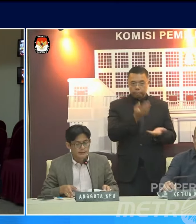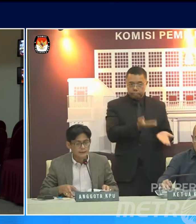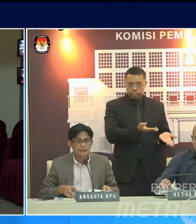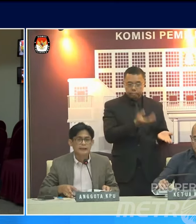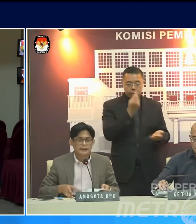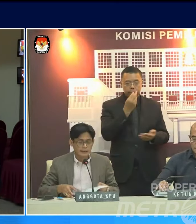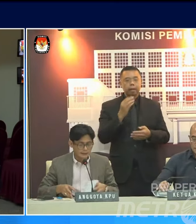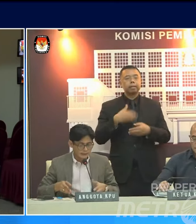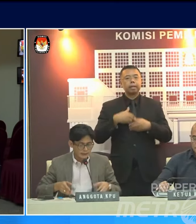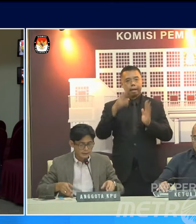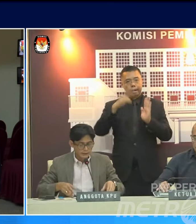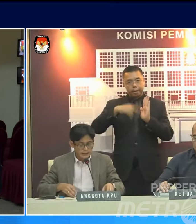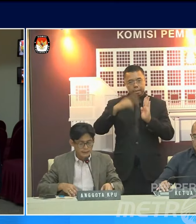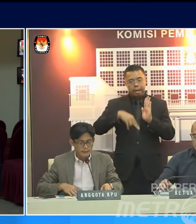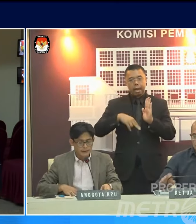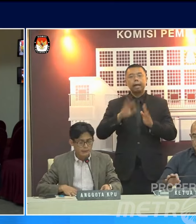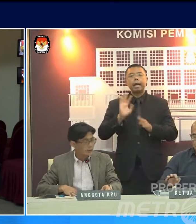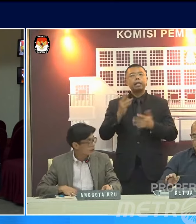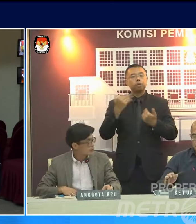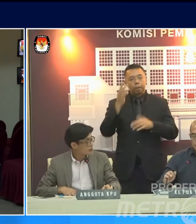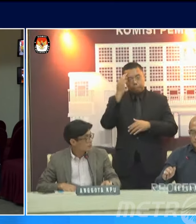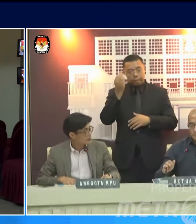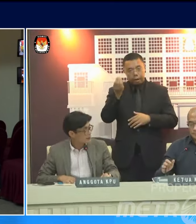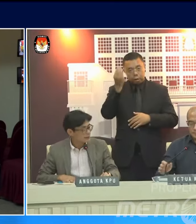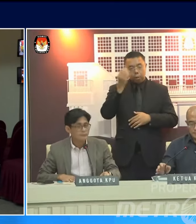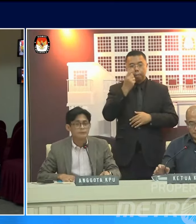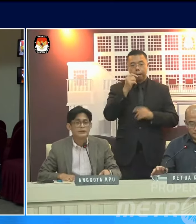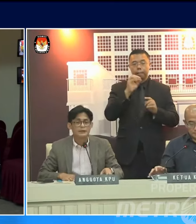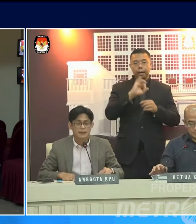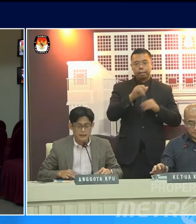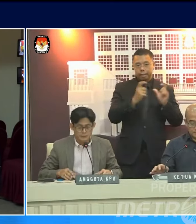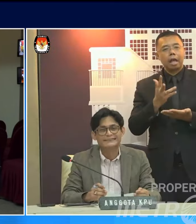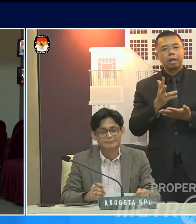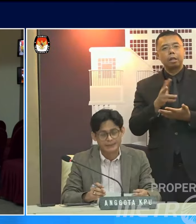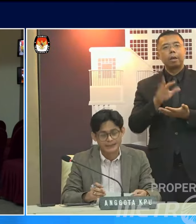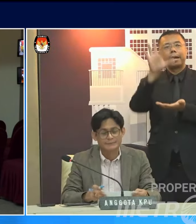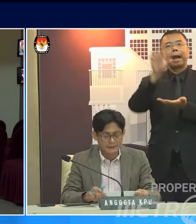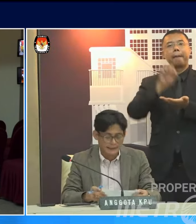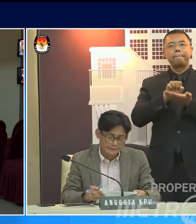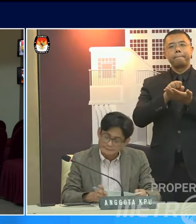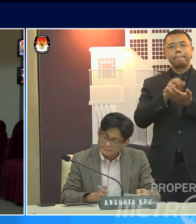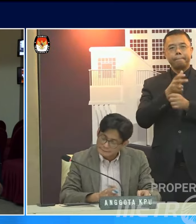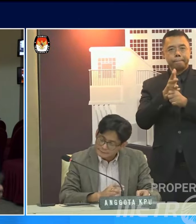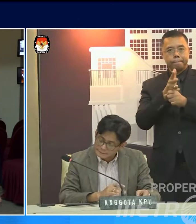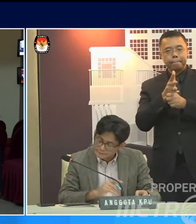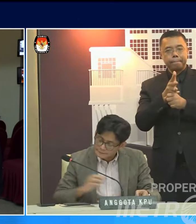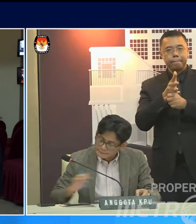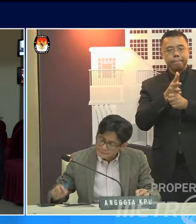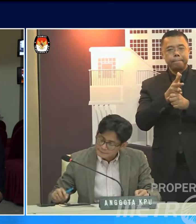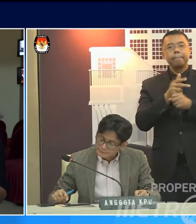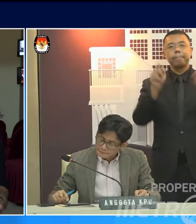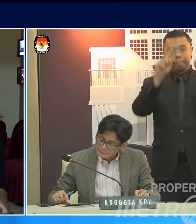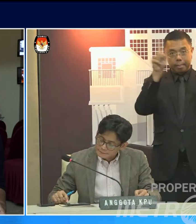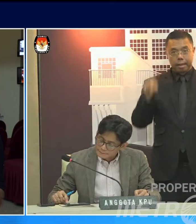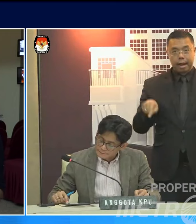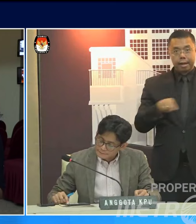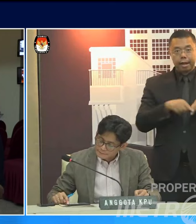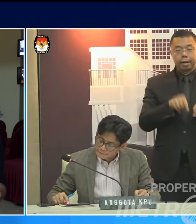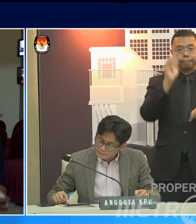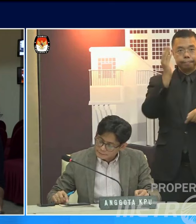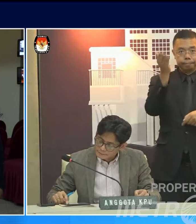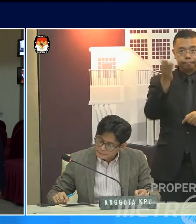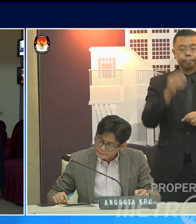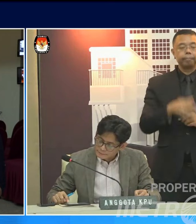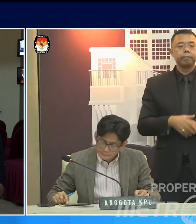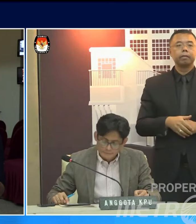nantinya dibacakan di rapat pleno rekapitulasi penghitungan perolehan suara pada hari ini. Sehingga kami masih belum bisa memastikan PPLN